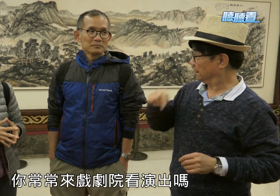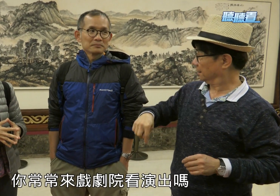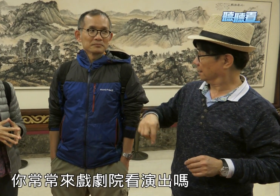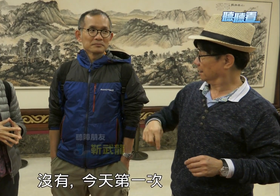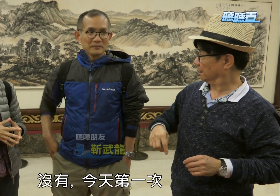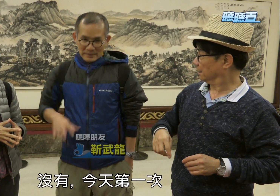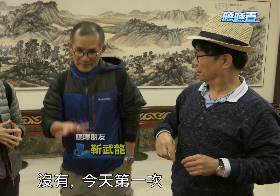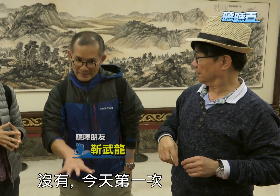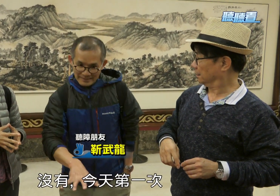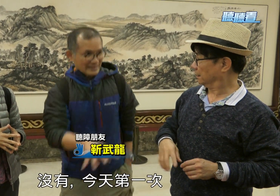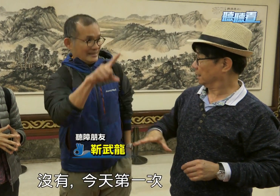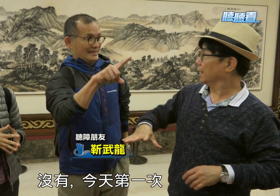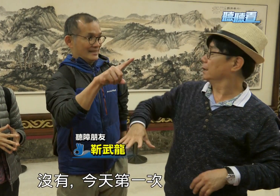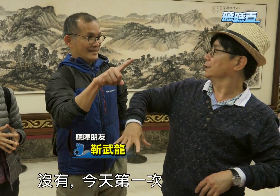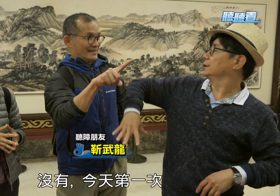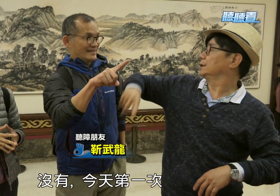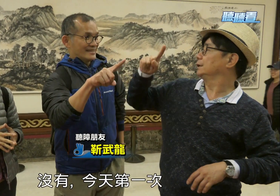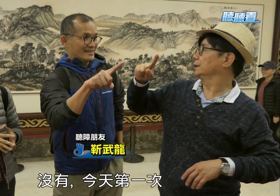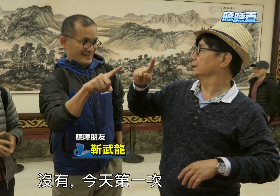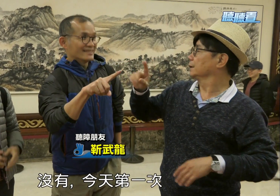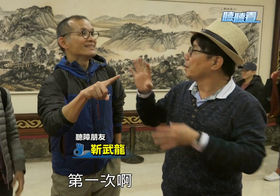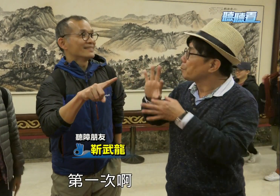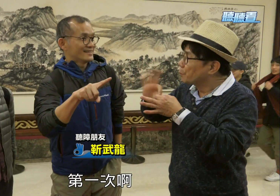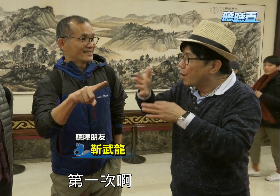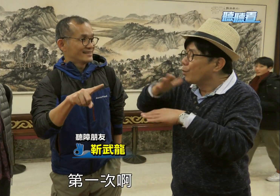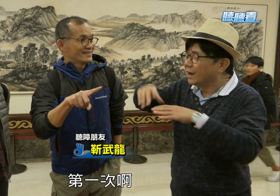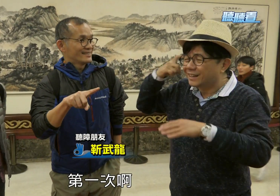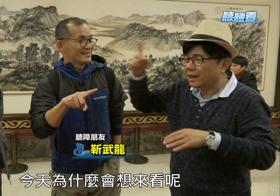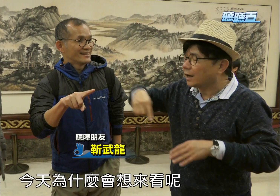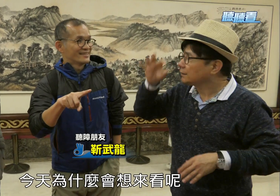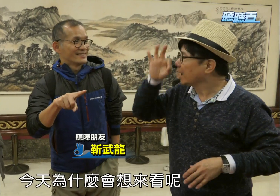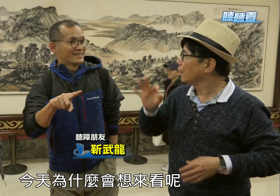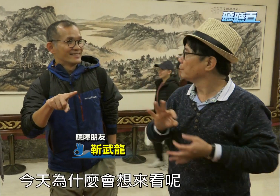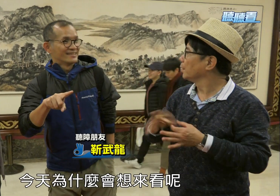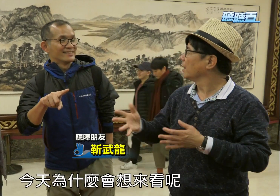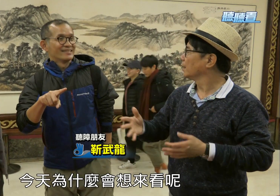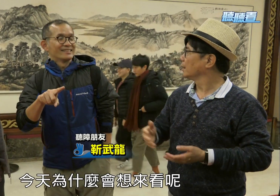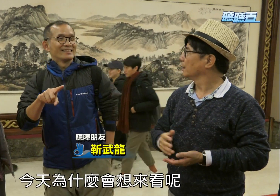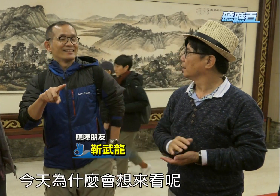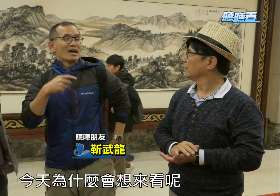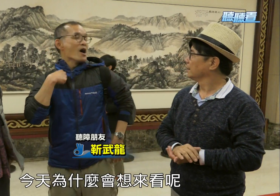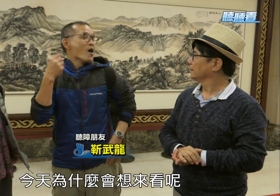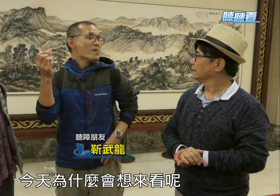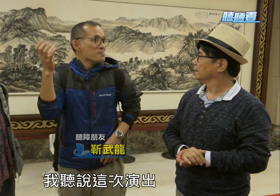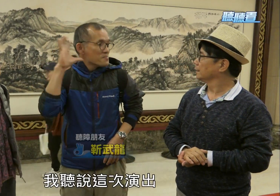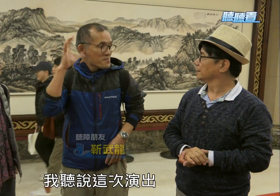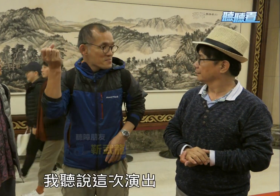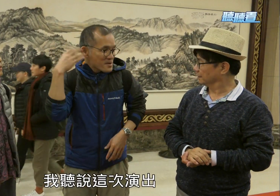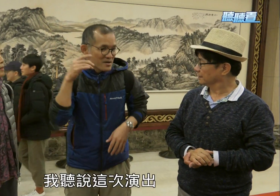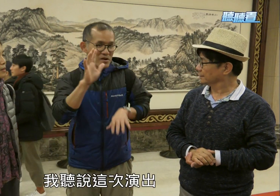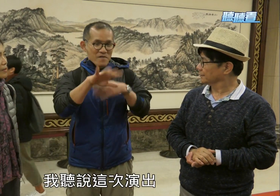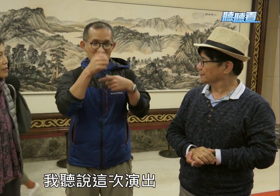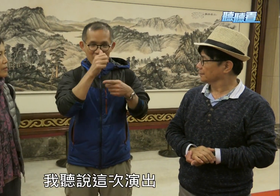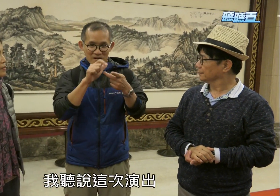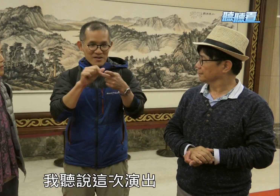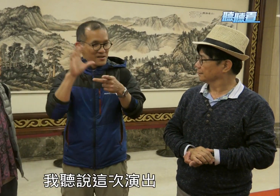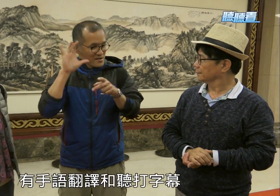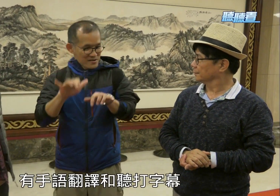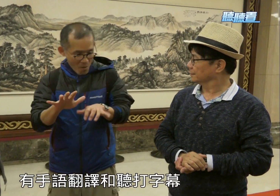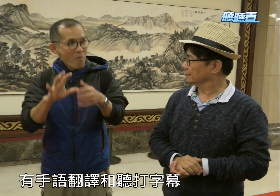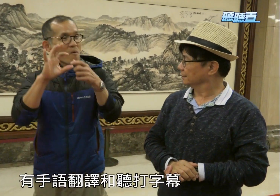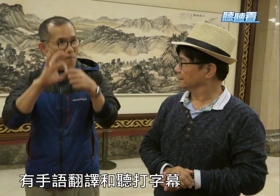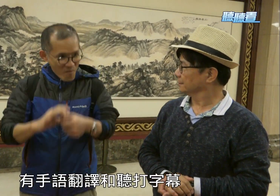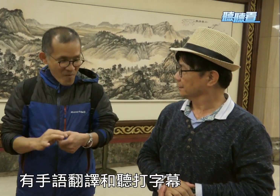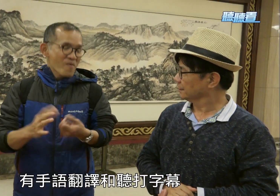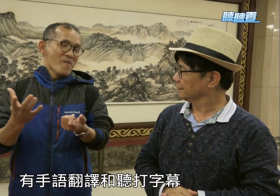吗？ 没有，今天第一次， 第一次啊。今天为什么会想来看呢？ 我听说这次演出